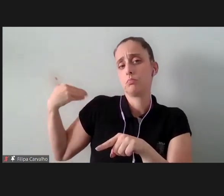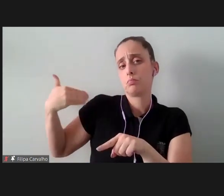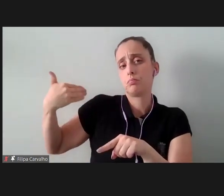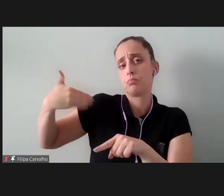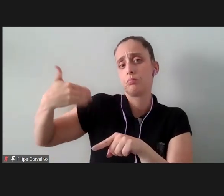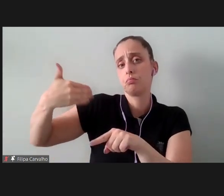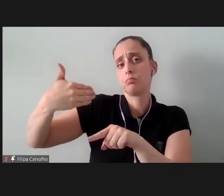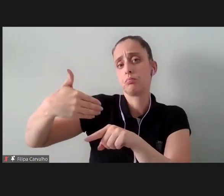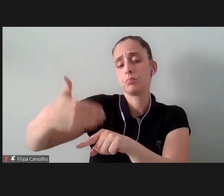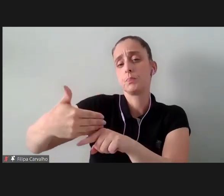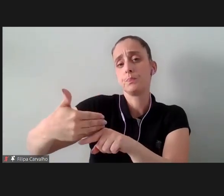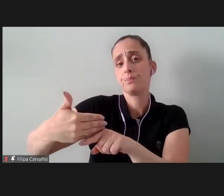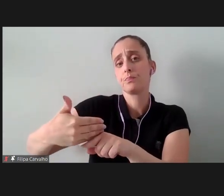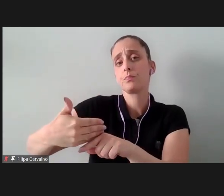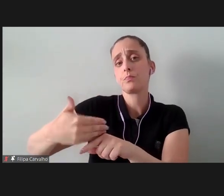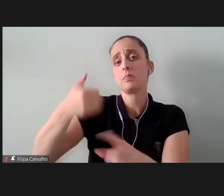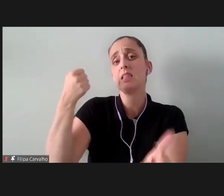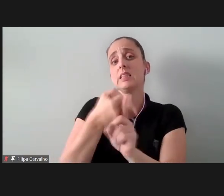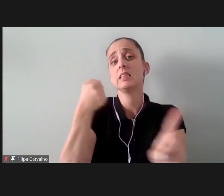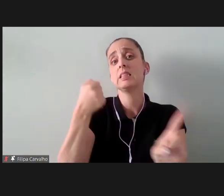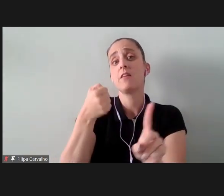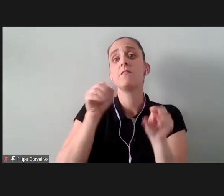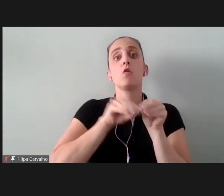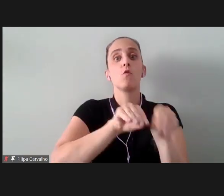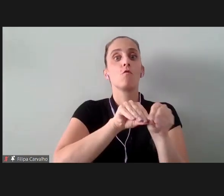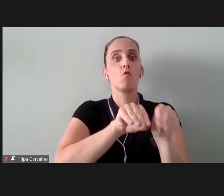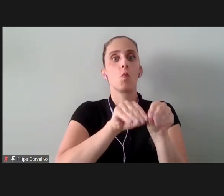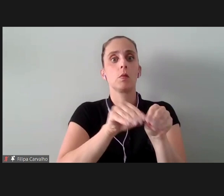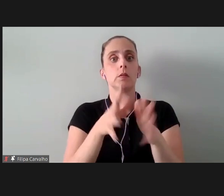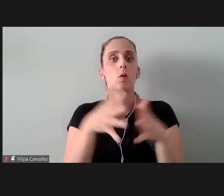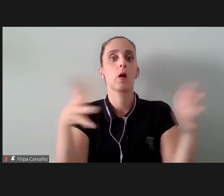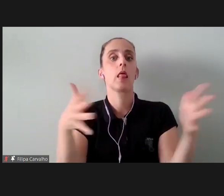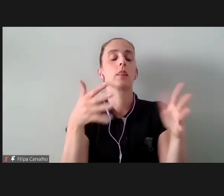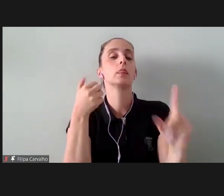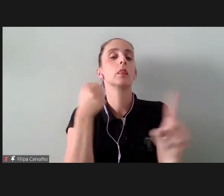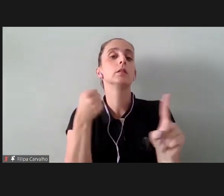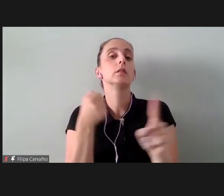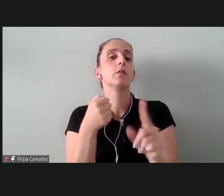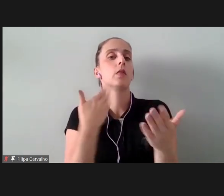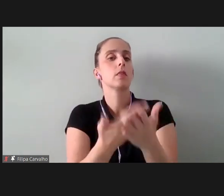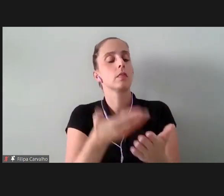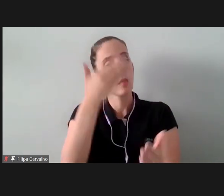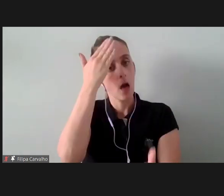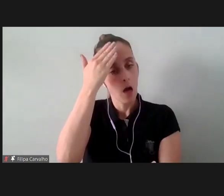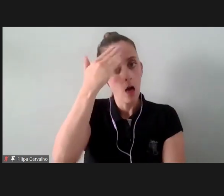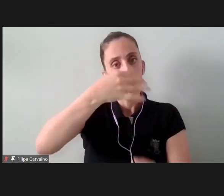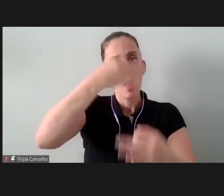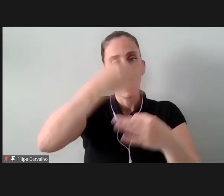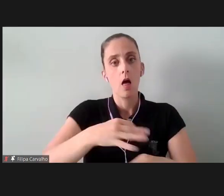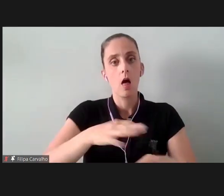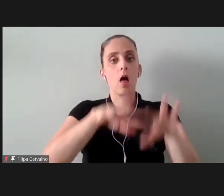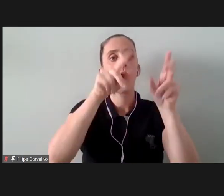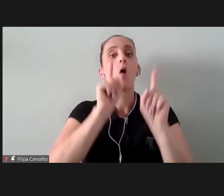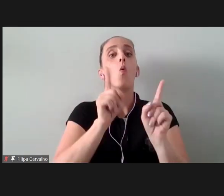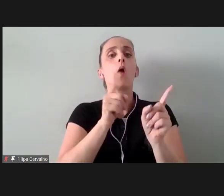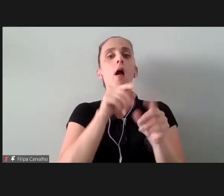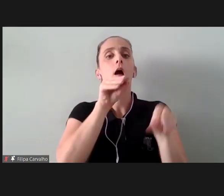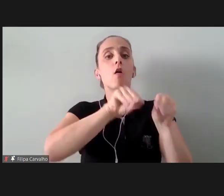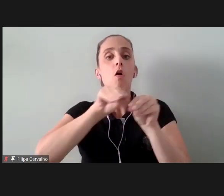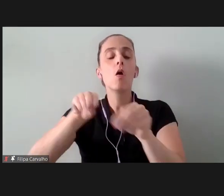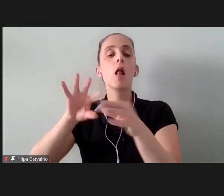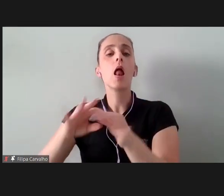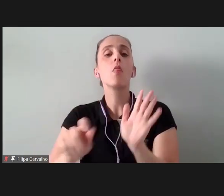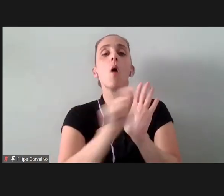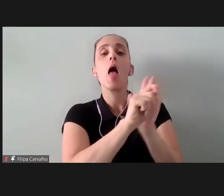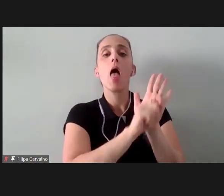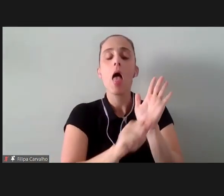nos últimos tempos, o nosso maior desafio formativo para que se desenvolvam as competências comportamentais tem sido formações voltadas à ética e